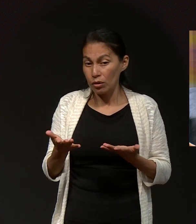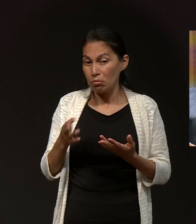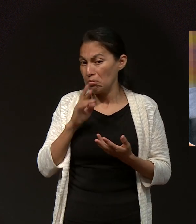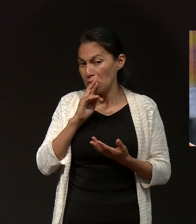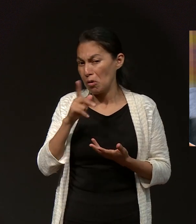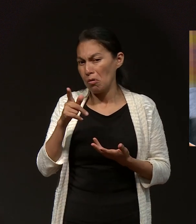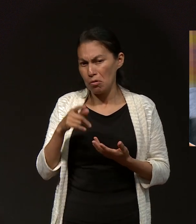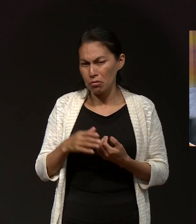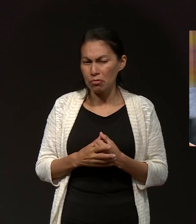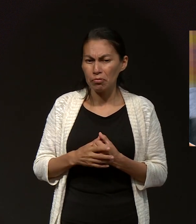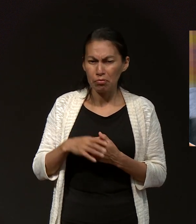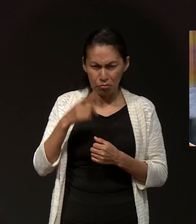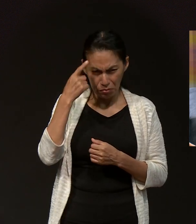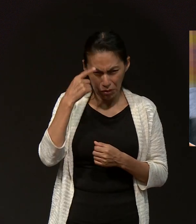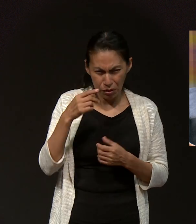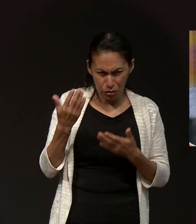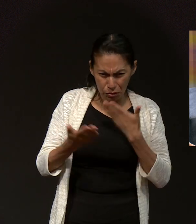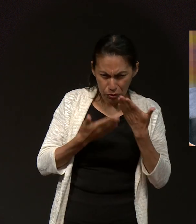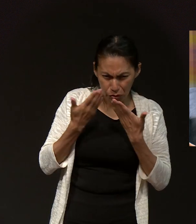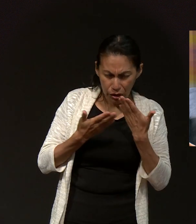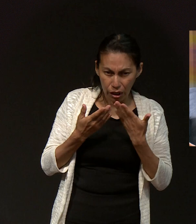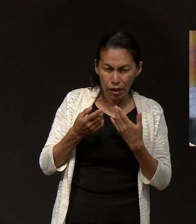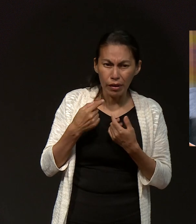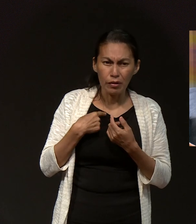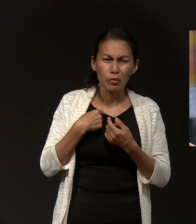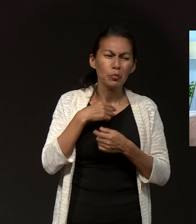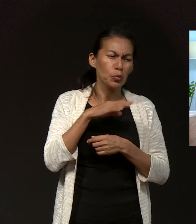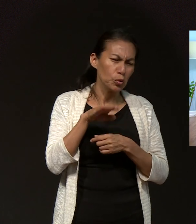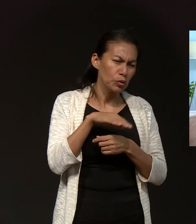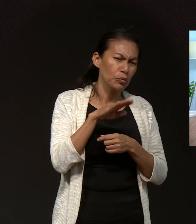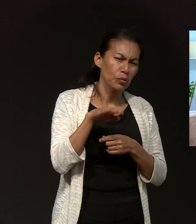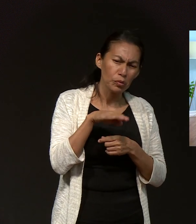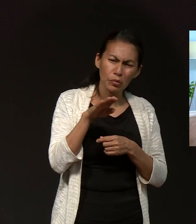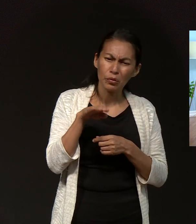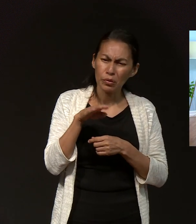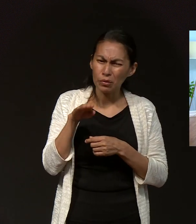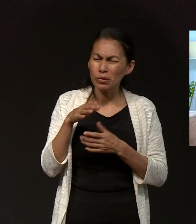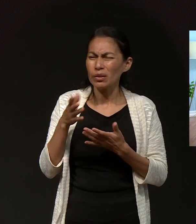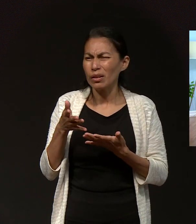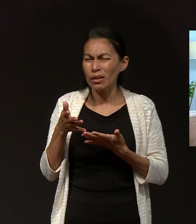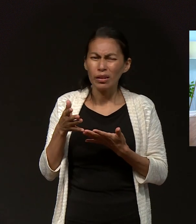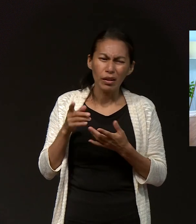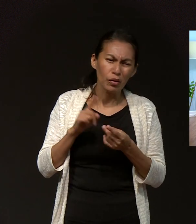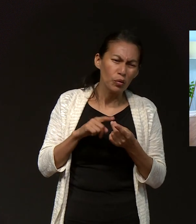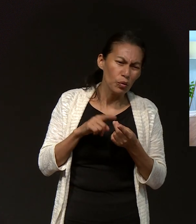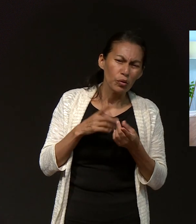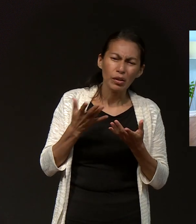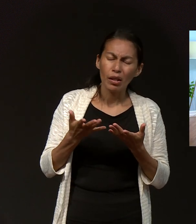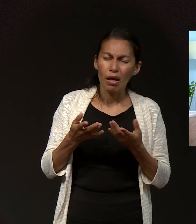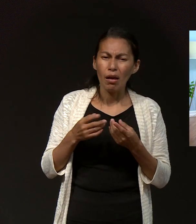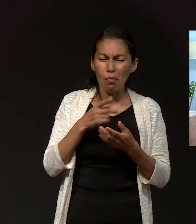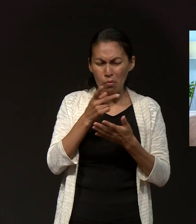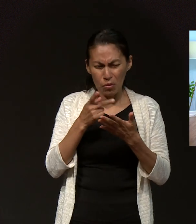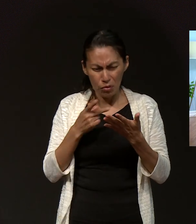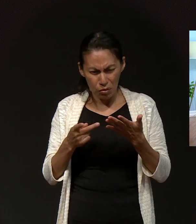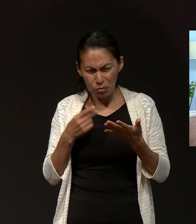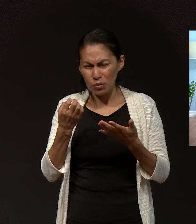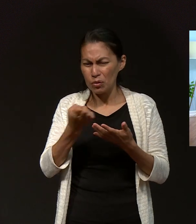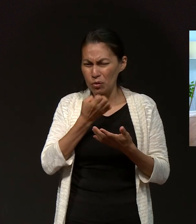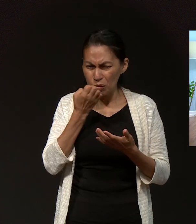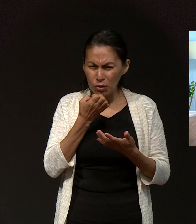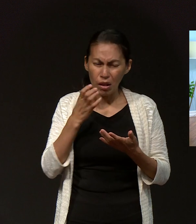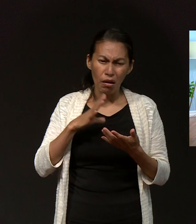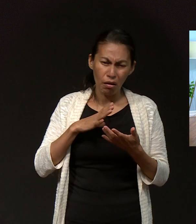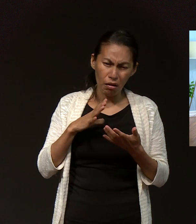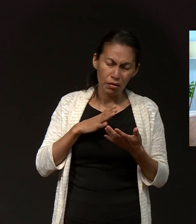busquen las opciones, las mejores opciones para hacer posgrado. Y, pues, yo me puse a buscar, ¿no? Este, vamos a buscar cada quien